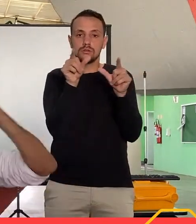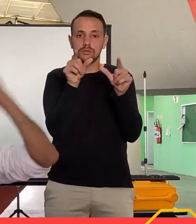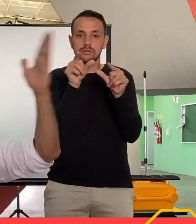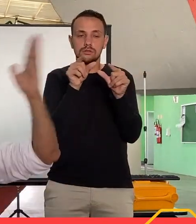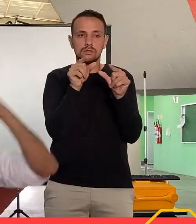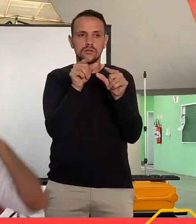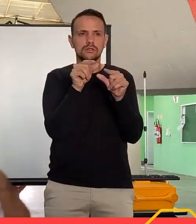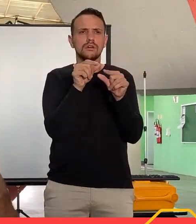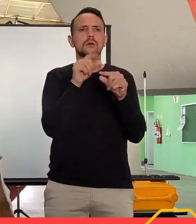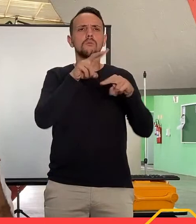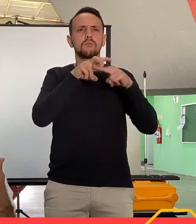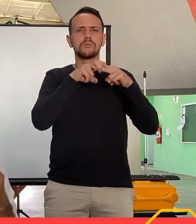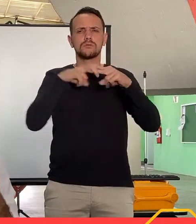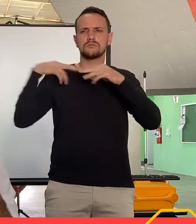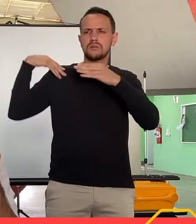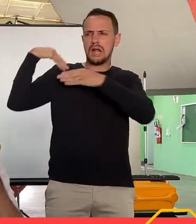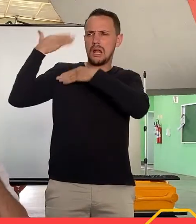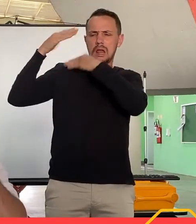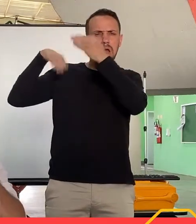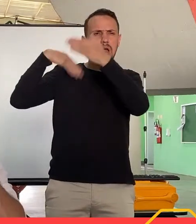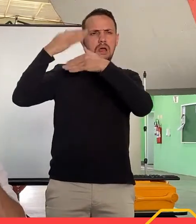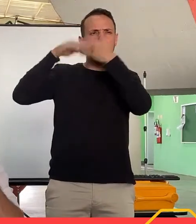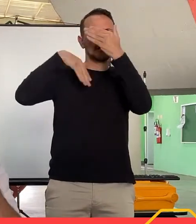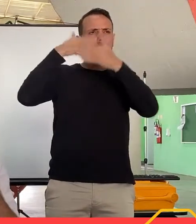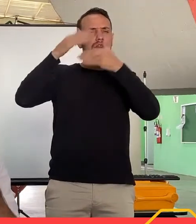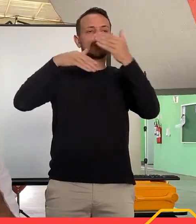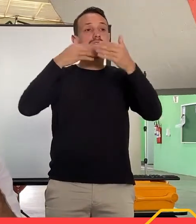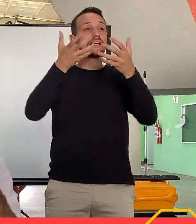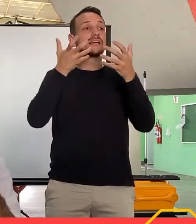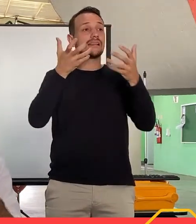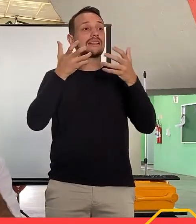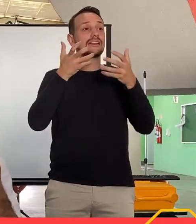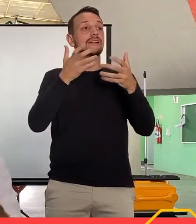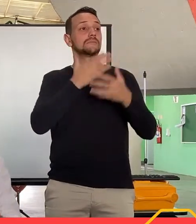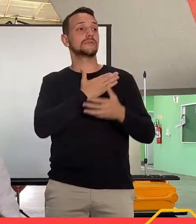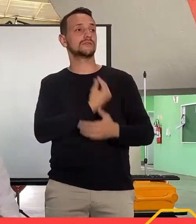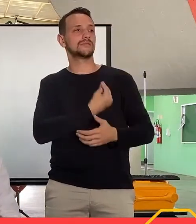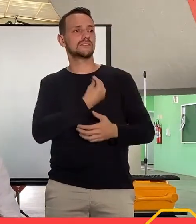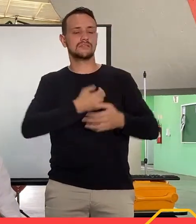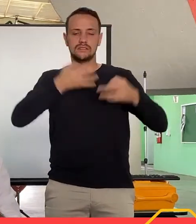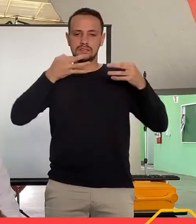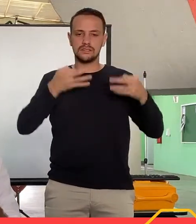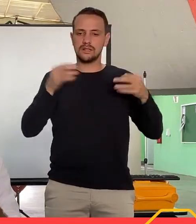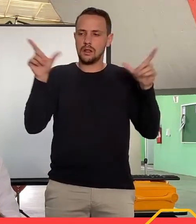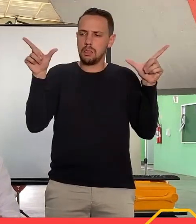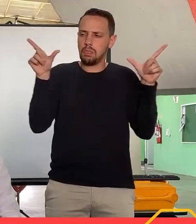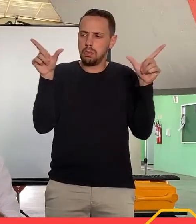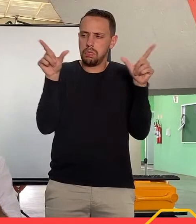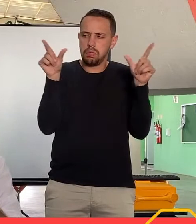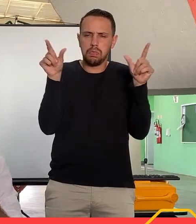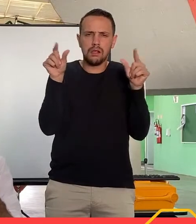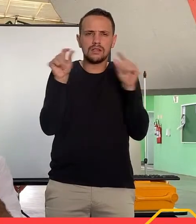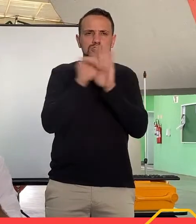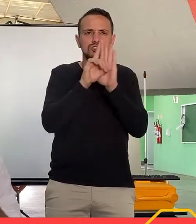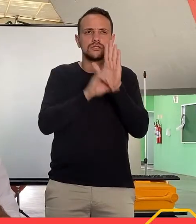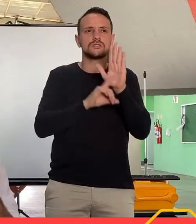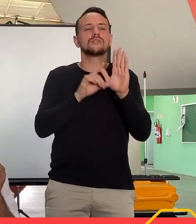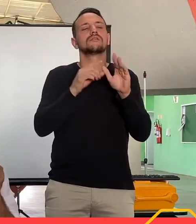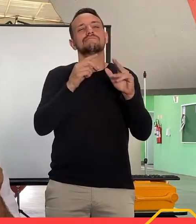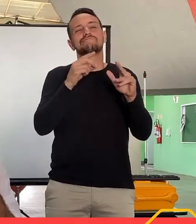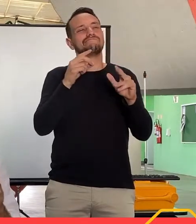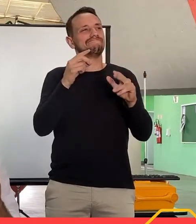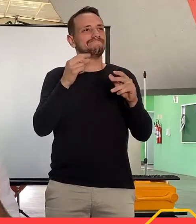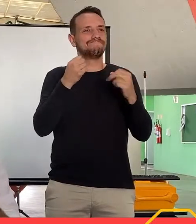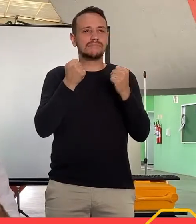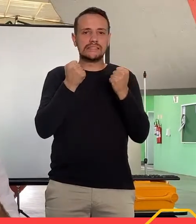uma epopeia em busca de uma vida digna. O reducionismo disso é uma questão menor, uma questão